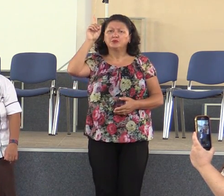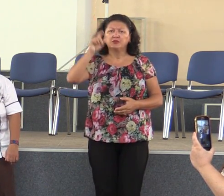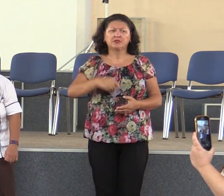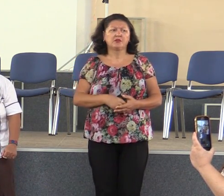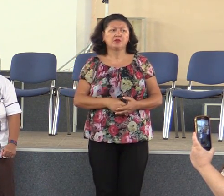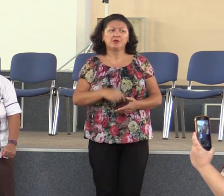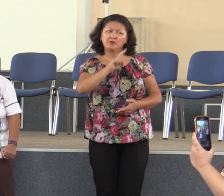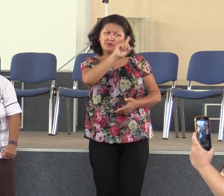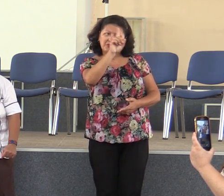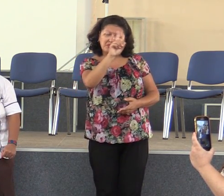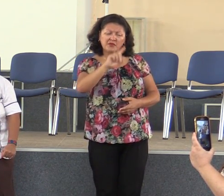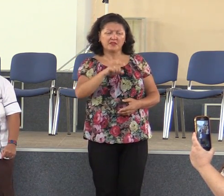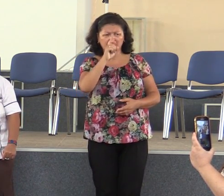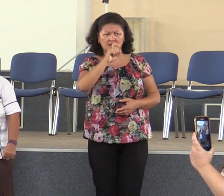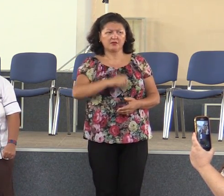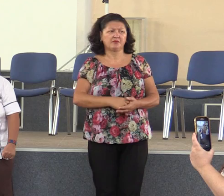nu este rău.